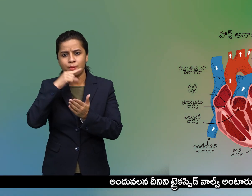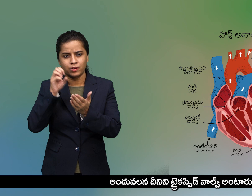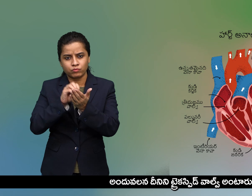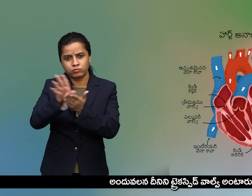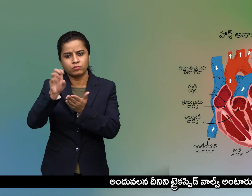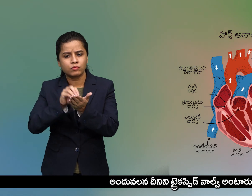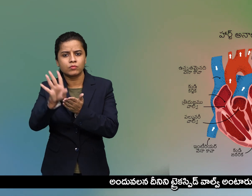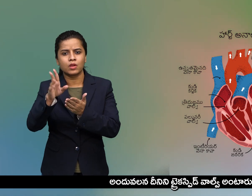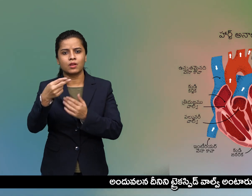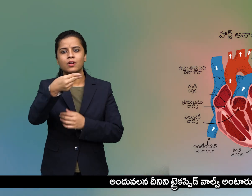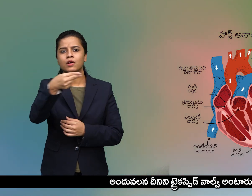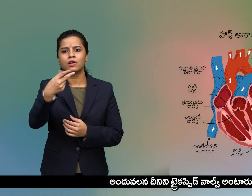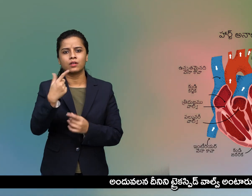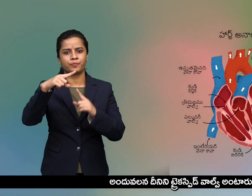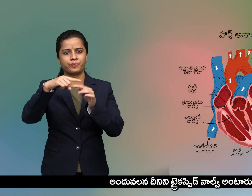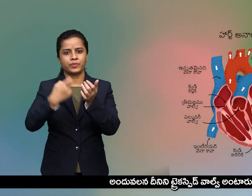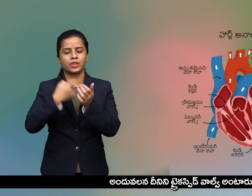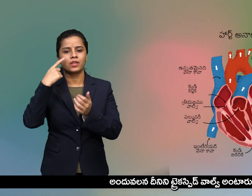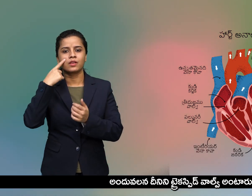దీనిని ట్రైకస్పీడ్ వాల్వ్ అంటారు.